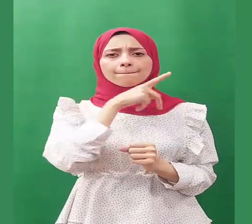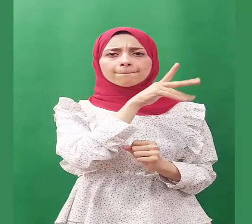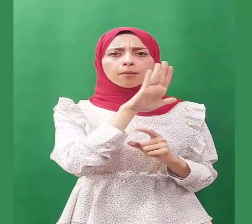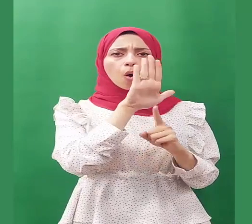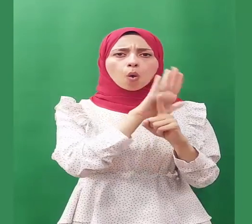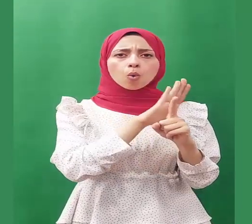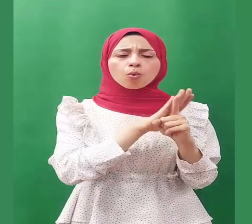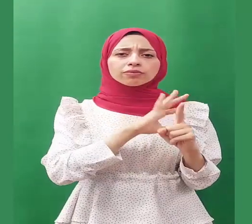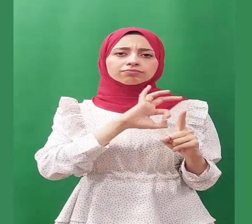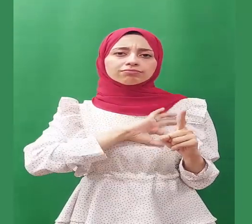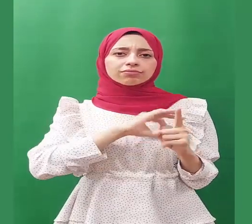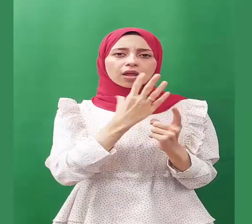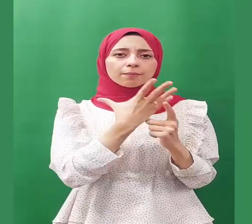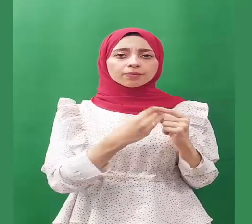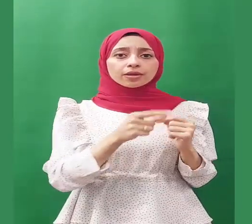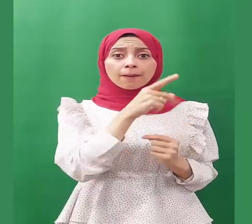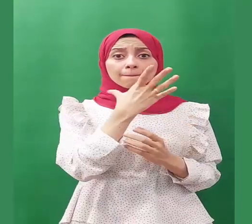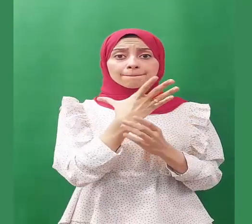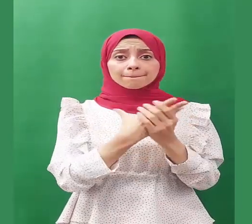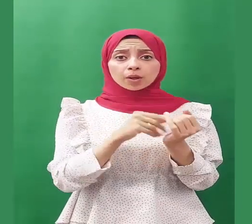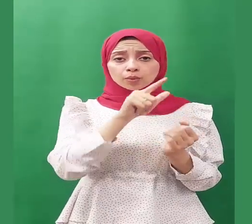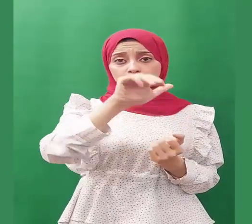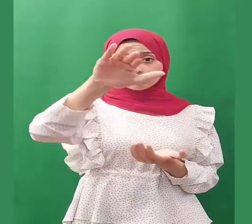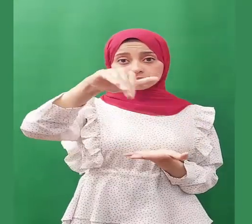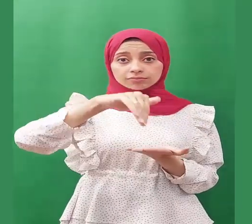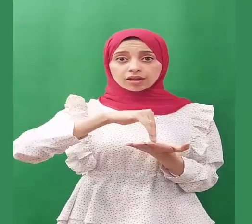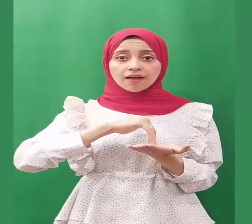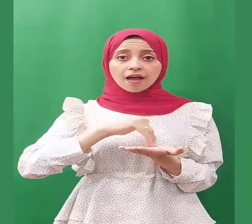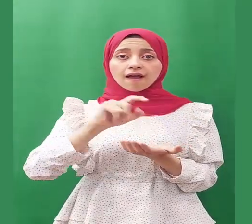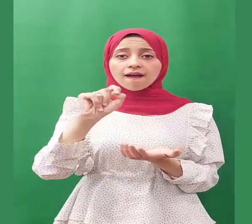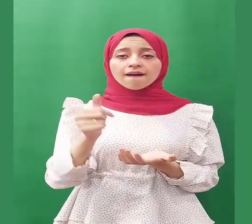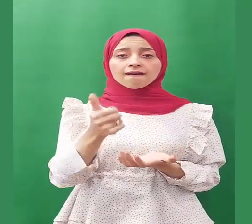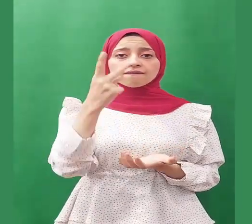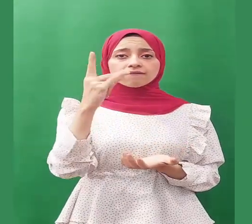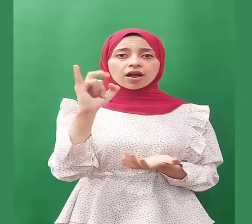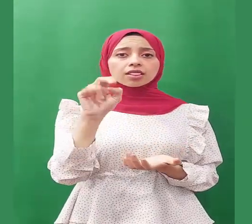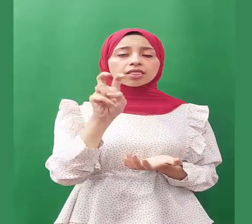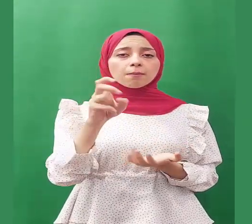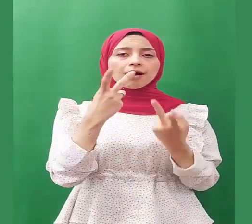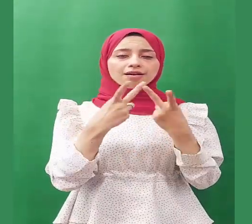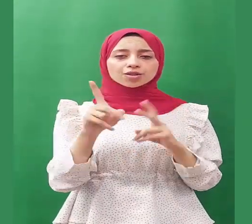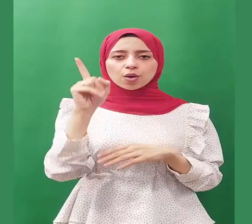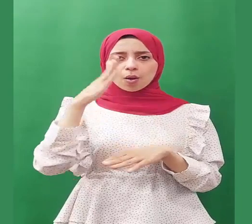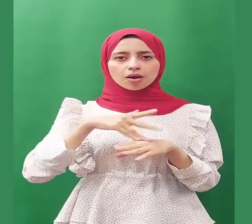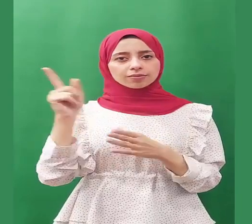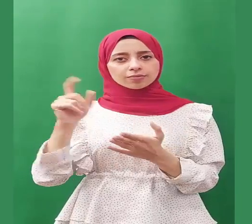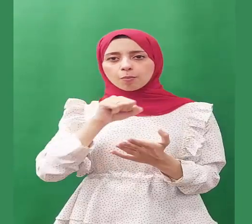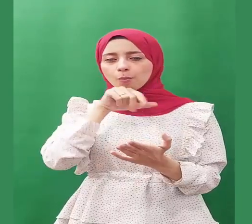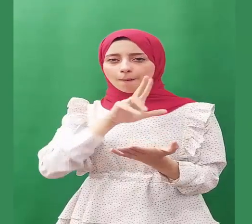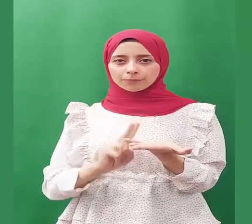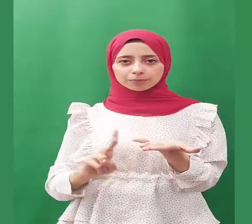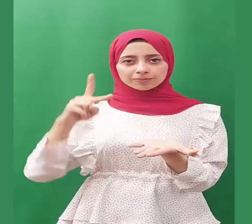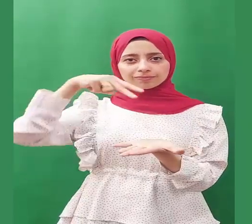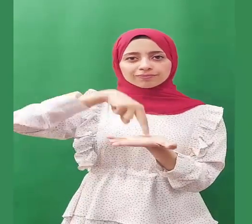شفوقا فكان اذا دخلت عليه ابنته فاطمه رضي الله عنها يقوم لها ويقبلها بين